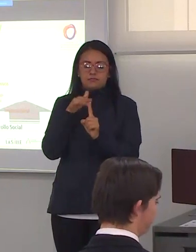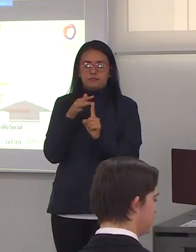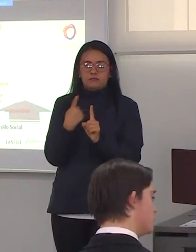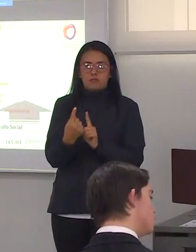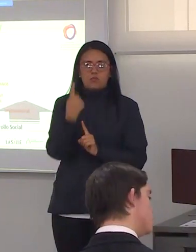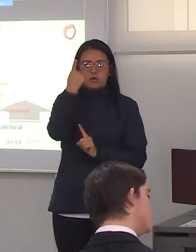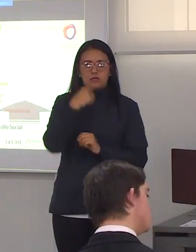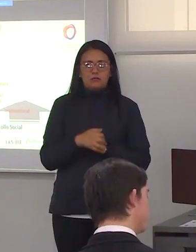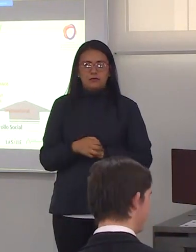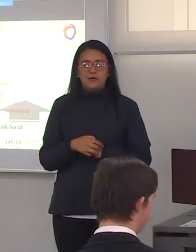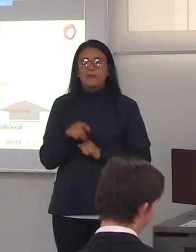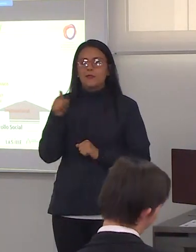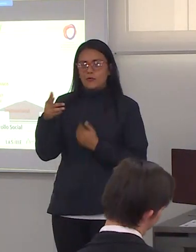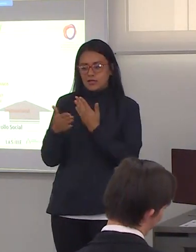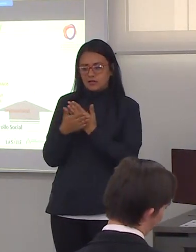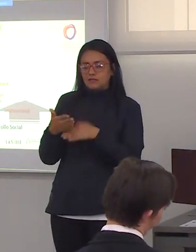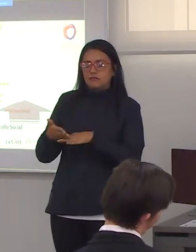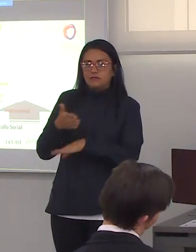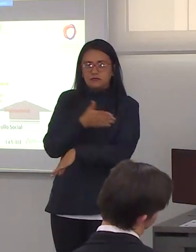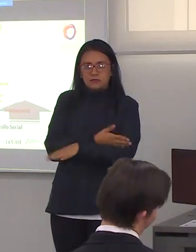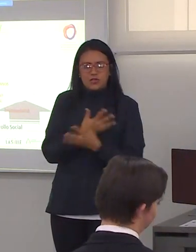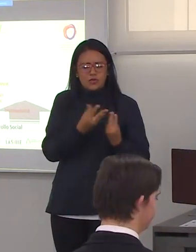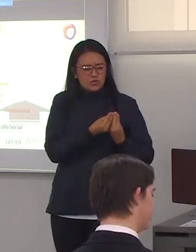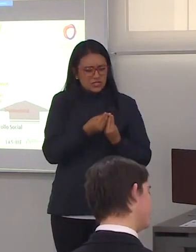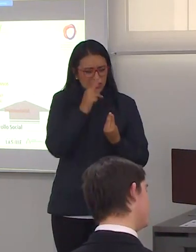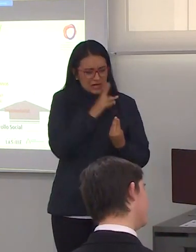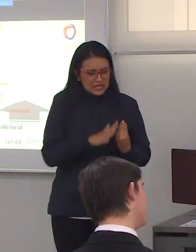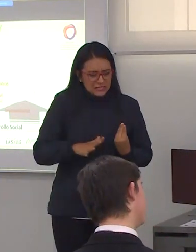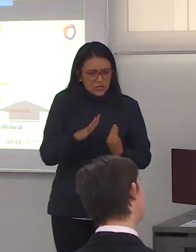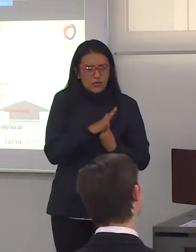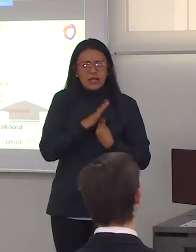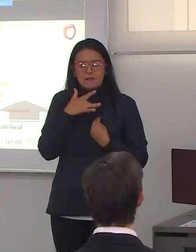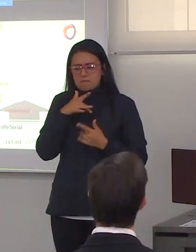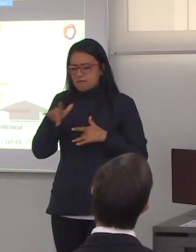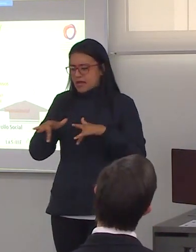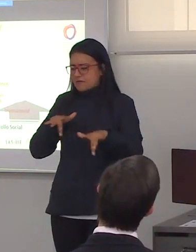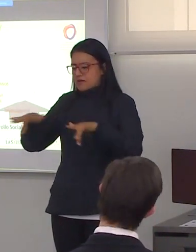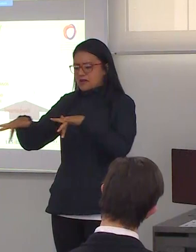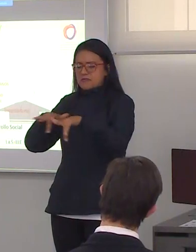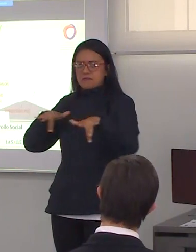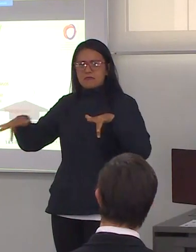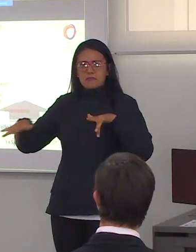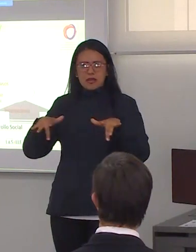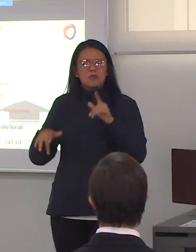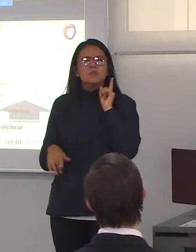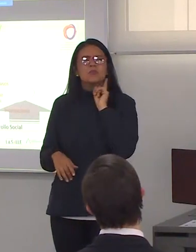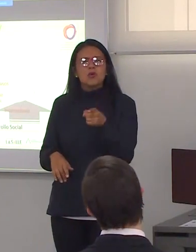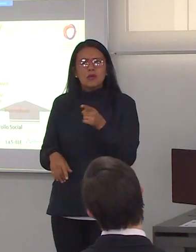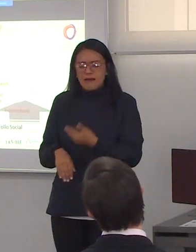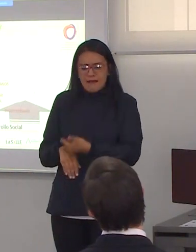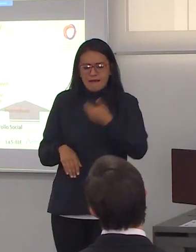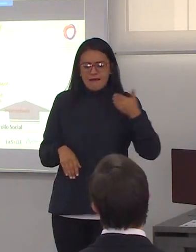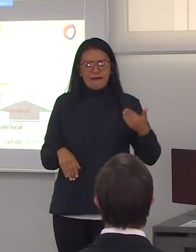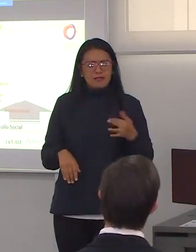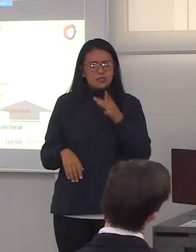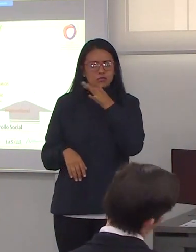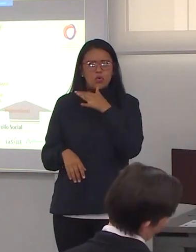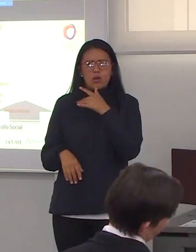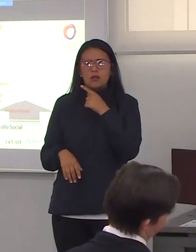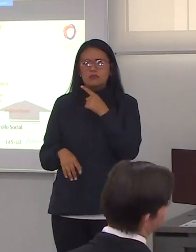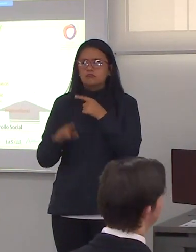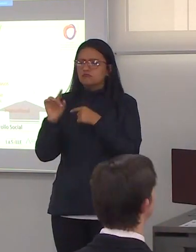por eso Hernando mencionaba que consejero nacional que estamos en esos escenarios de participación y es porque antes no había una cara